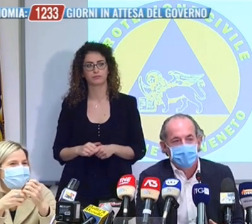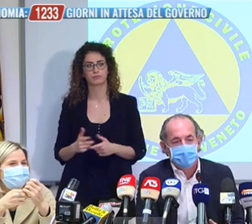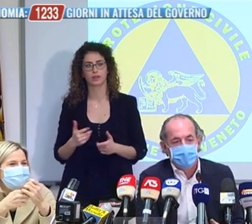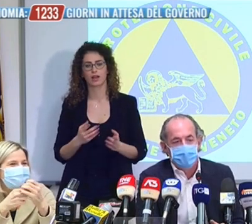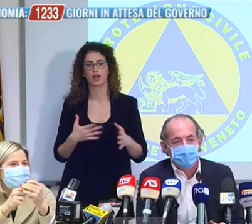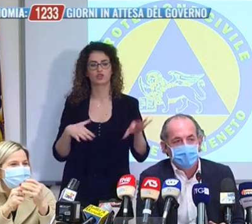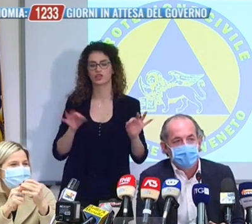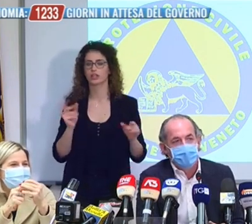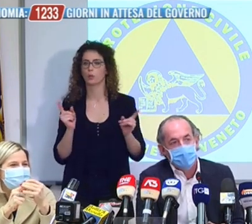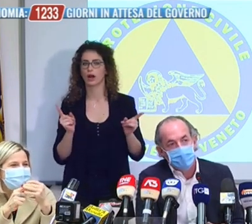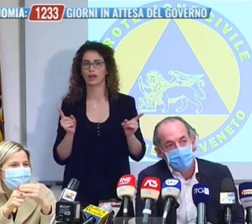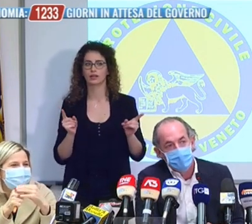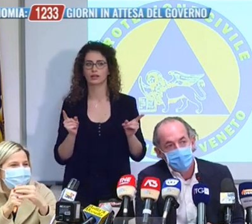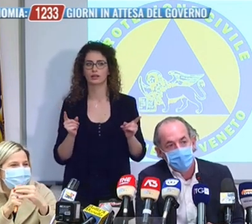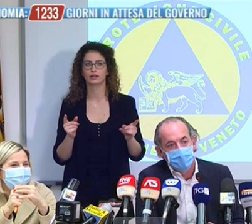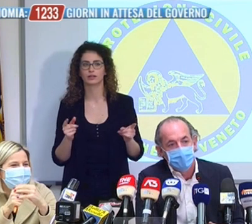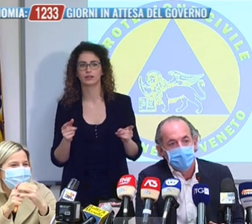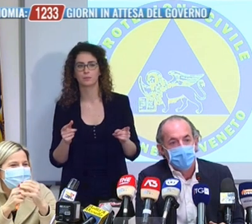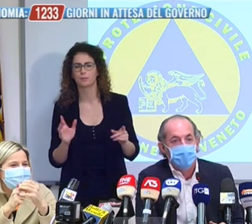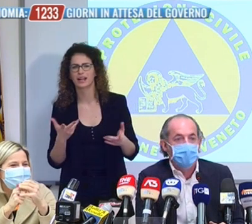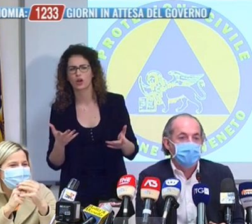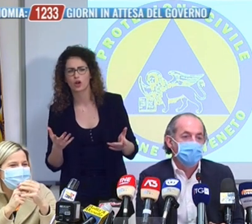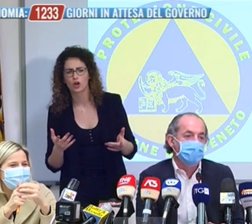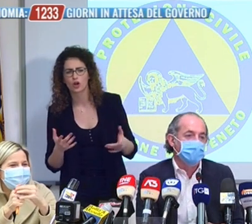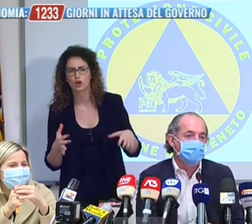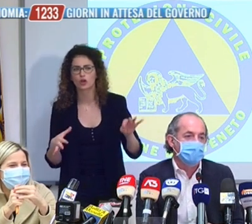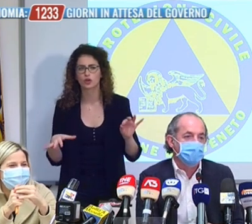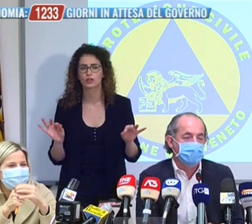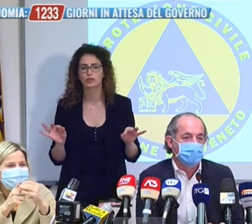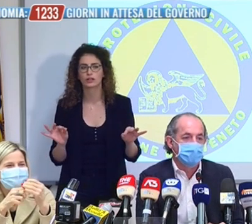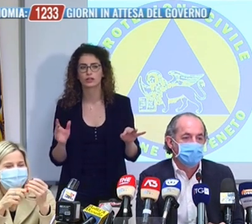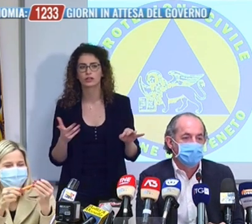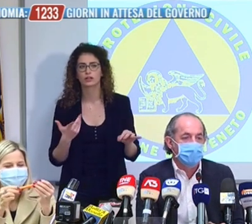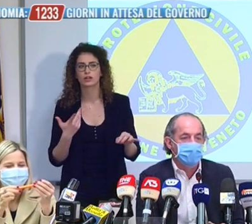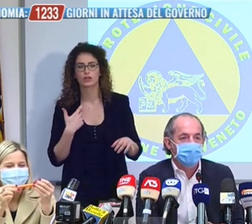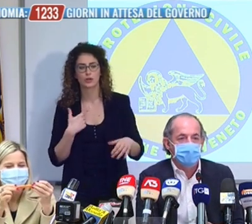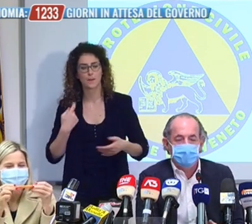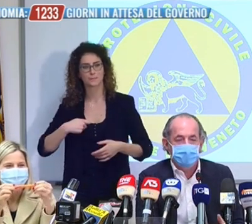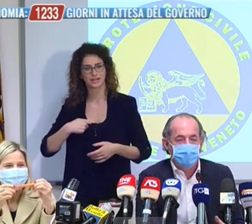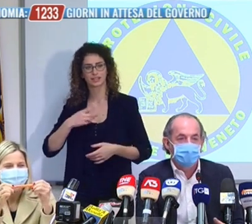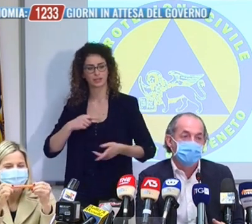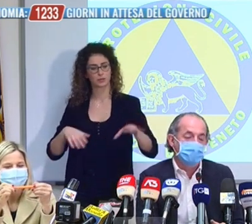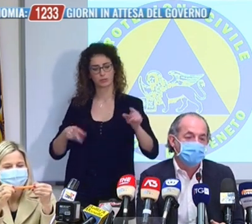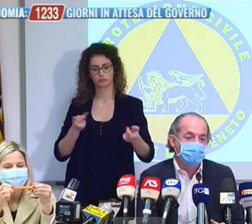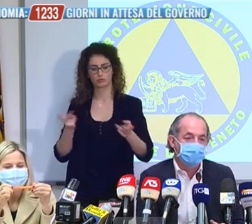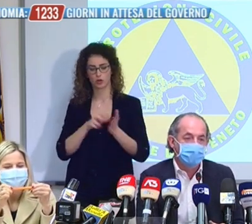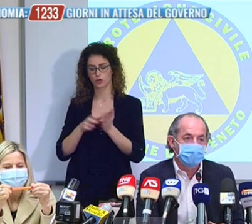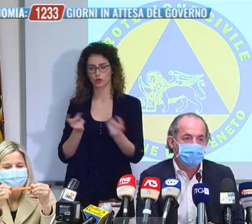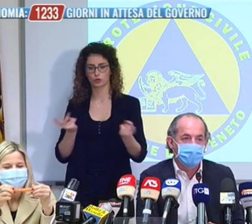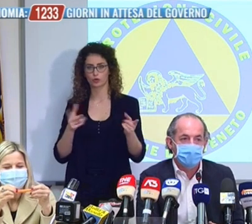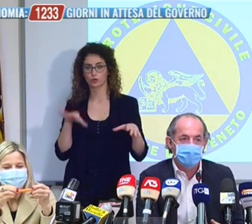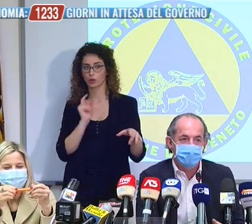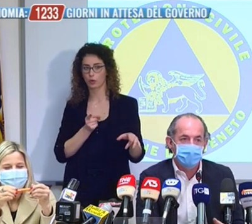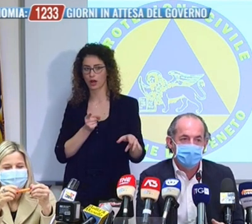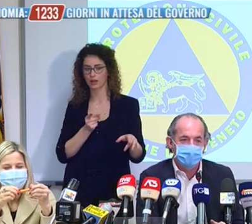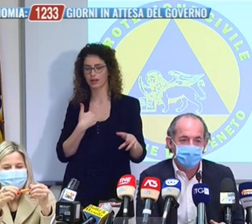dei due? Prego? No, ma figurati, cioè, chiedevo quale vota il presidente dei due. È giusto